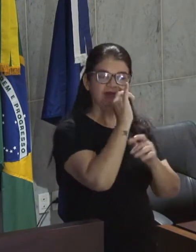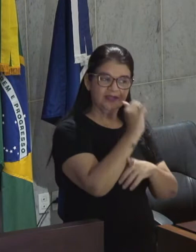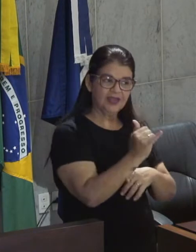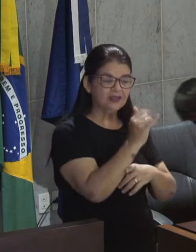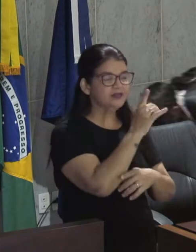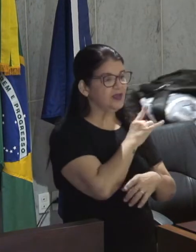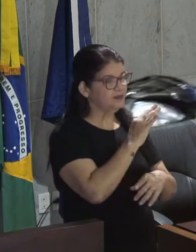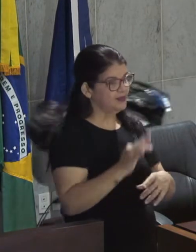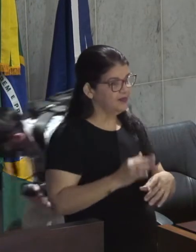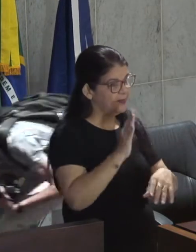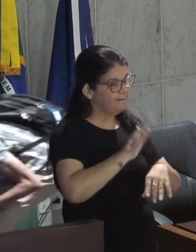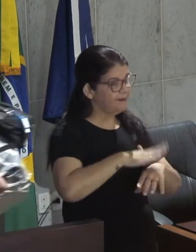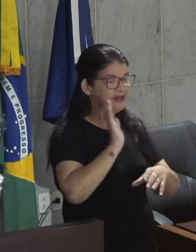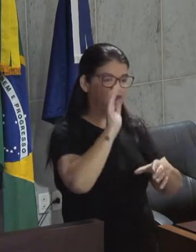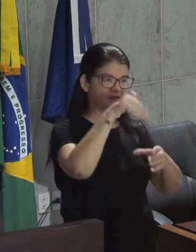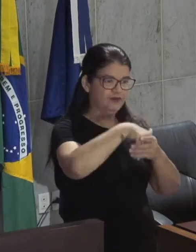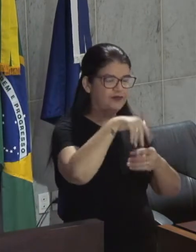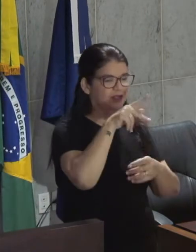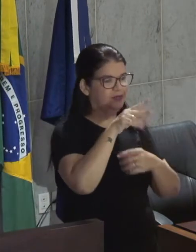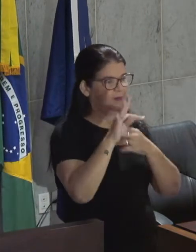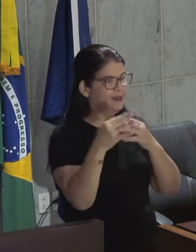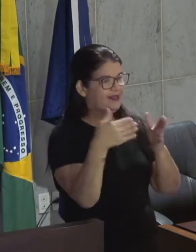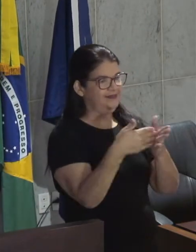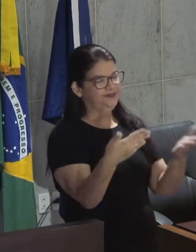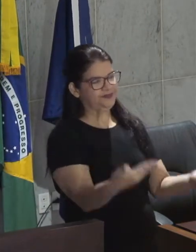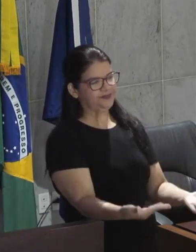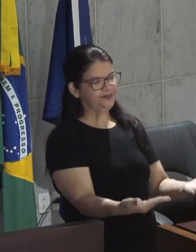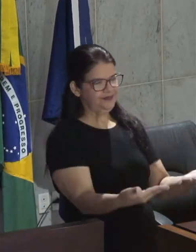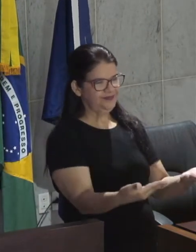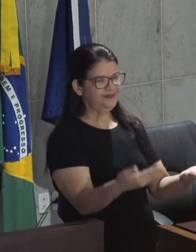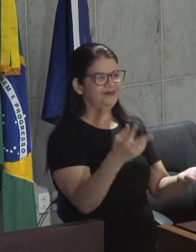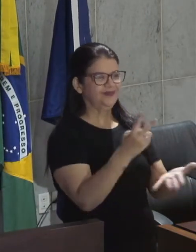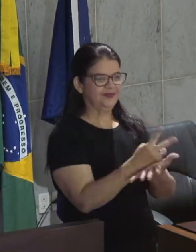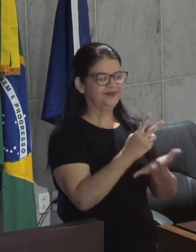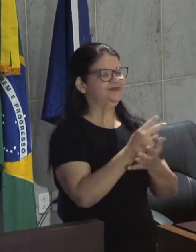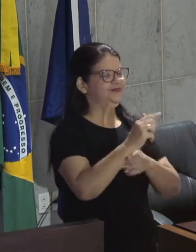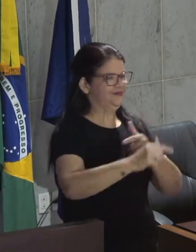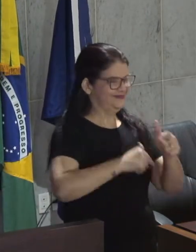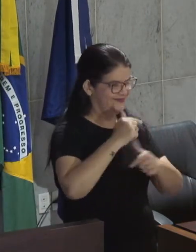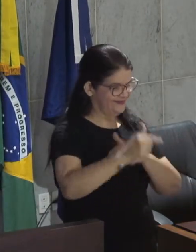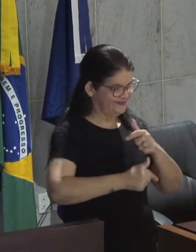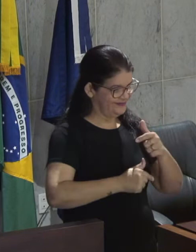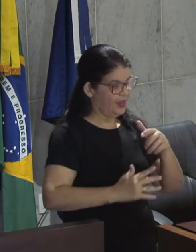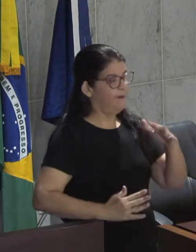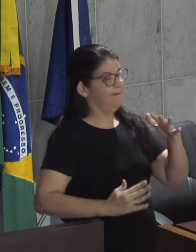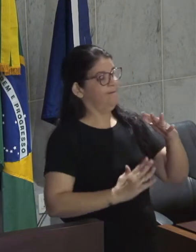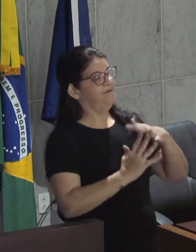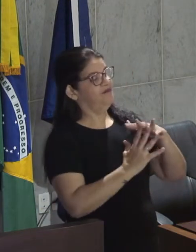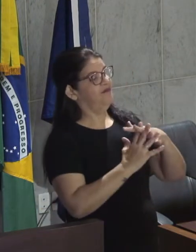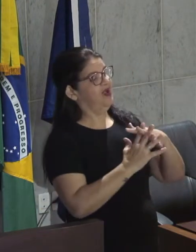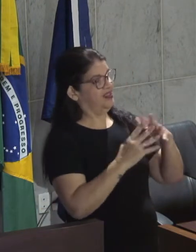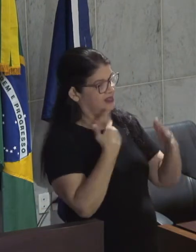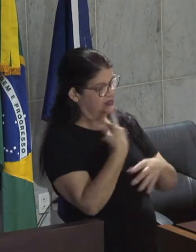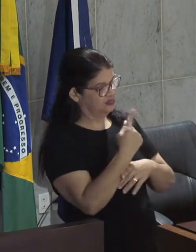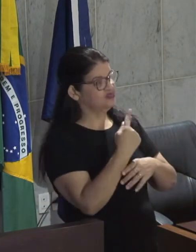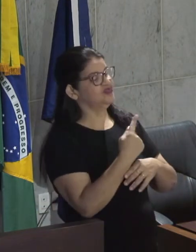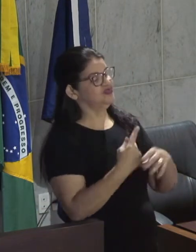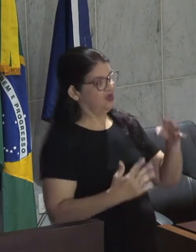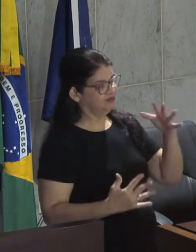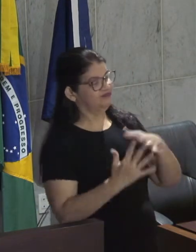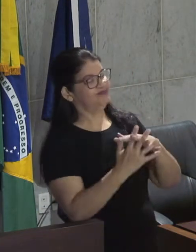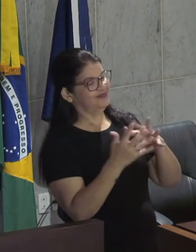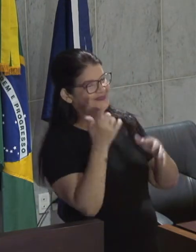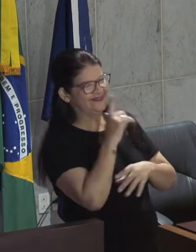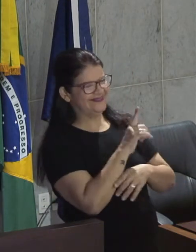deputado federal mais votado do PT até hoje. Eu continuo lá trabalhando, viu, para bater a sua meta, viu, João Paulo? Um grande